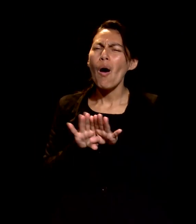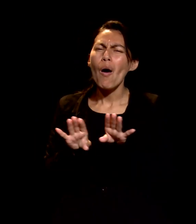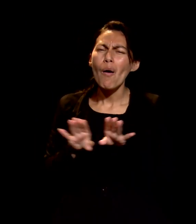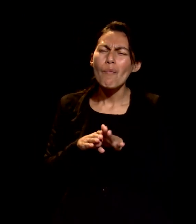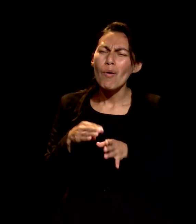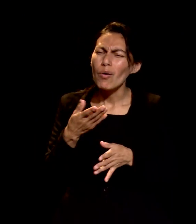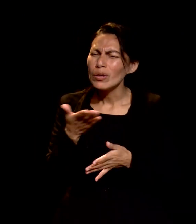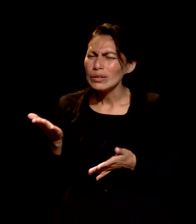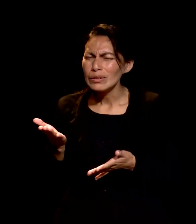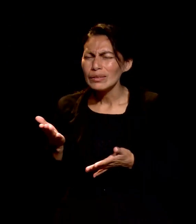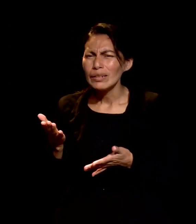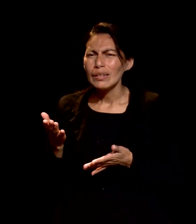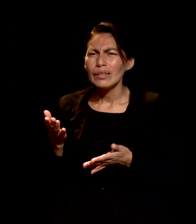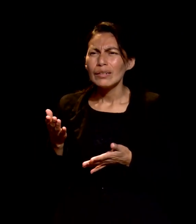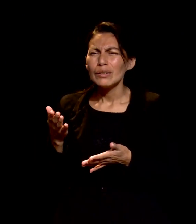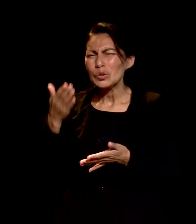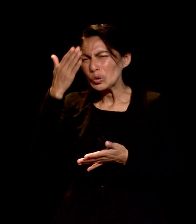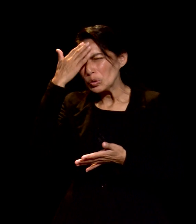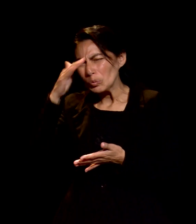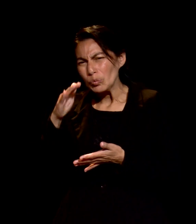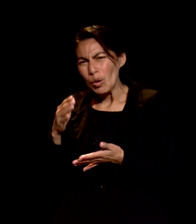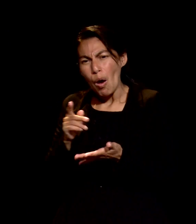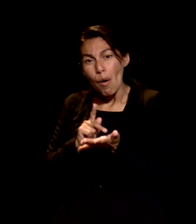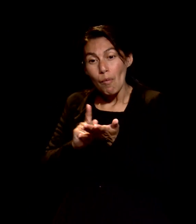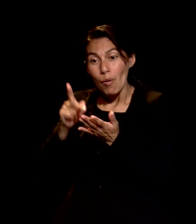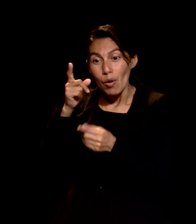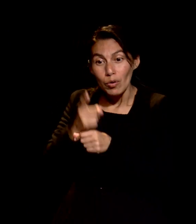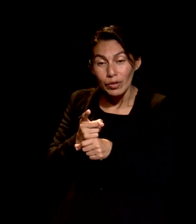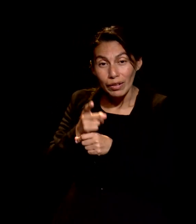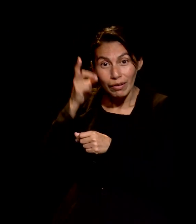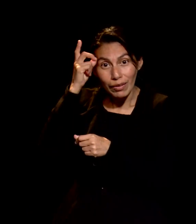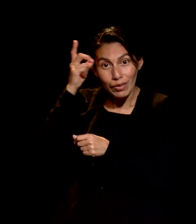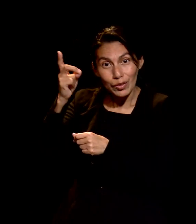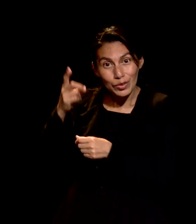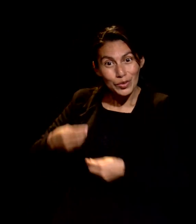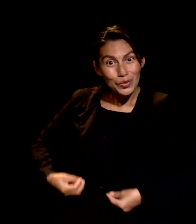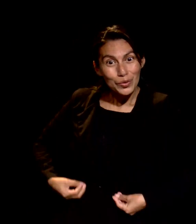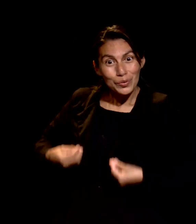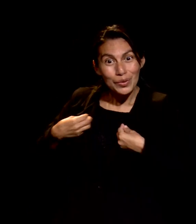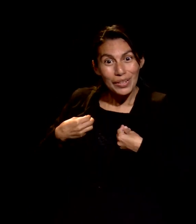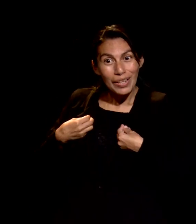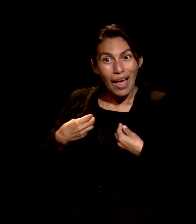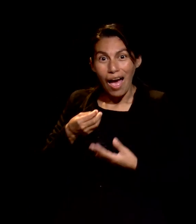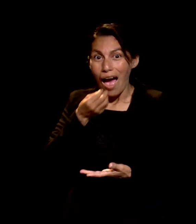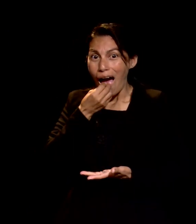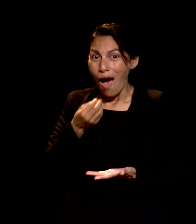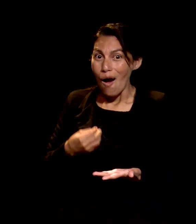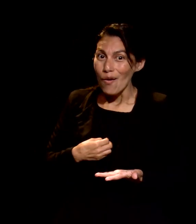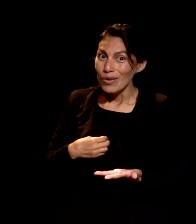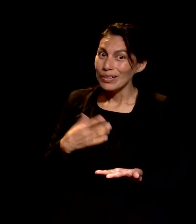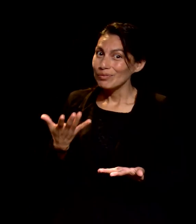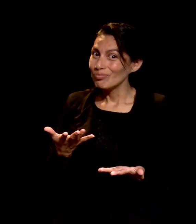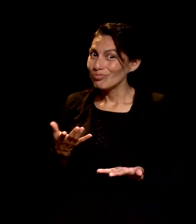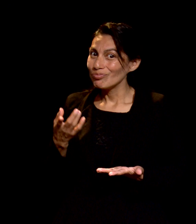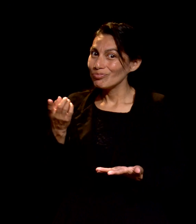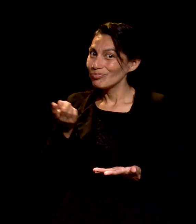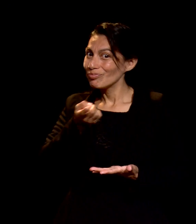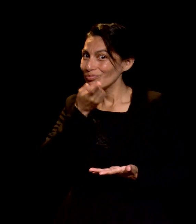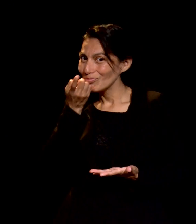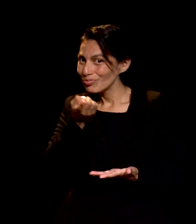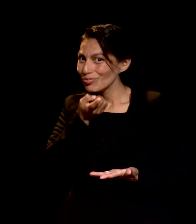constatar la voluntad de Dios en su vida aún a costa de cierta